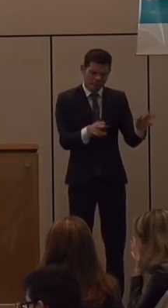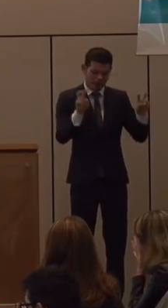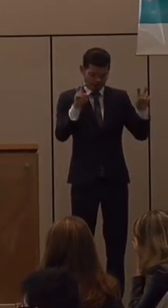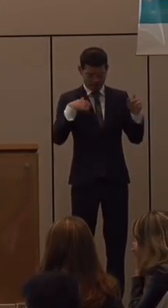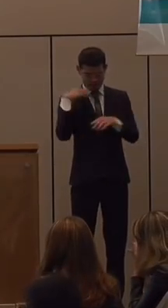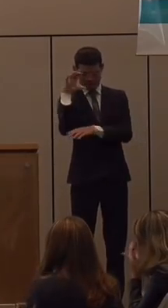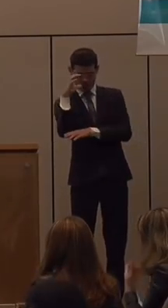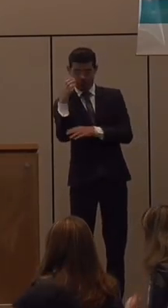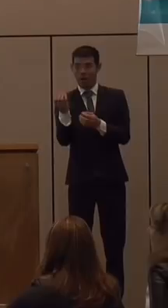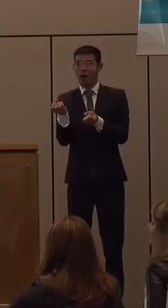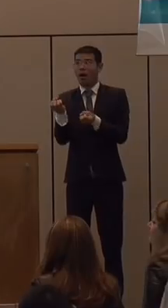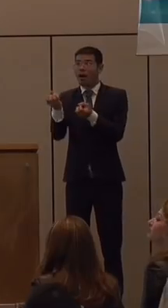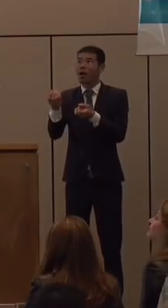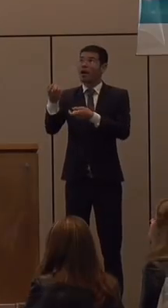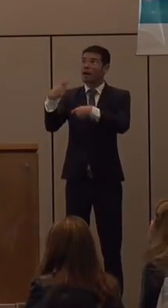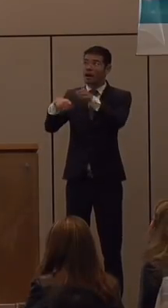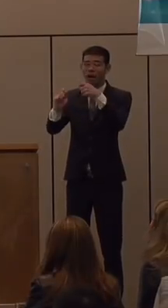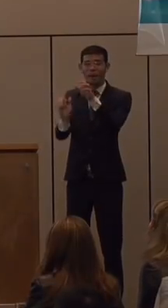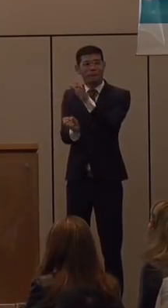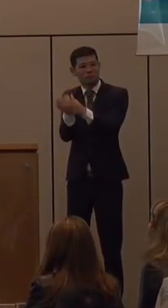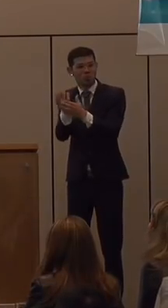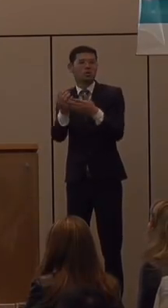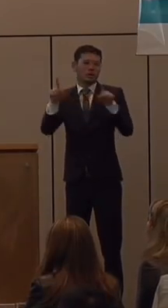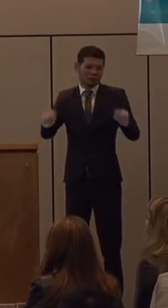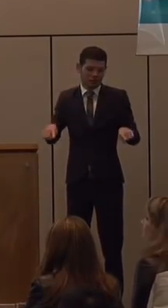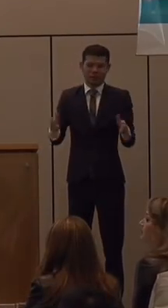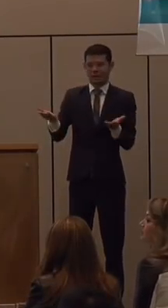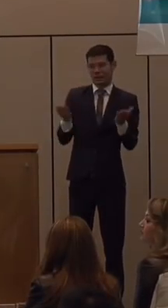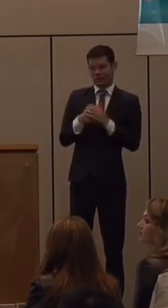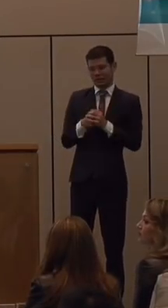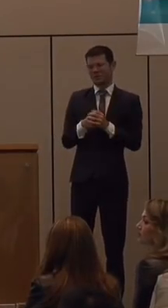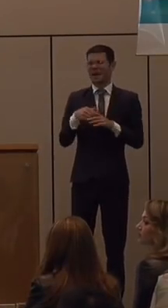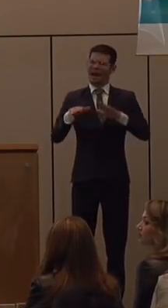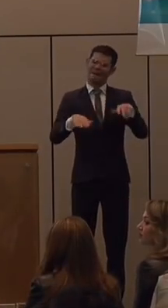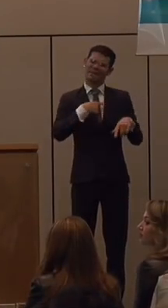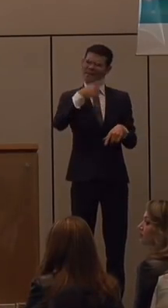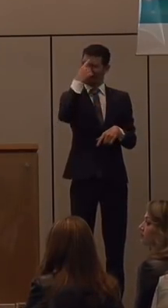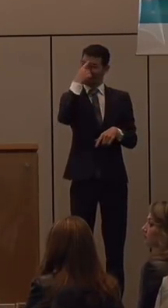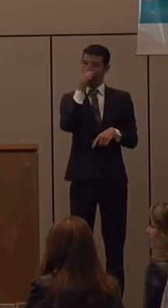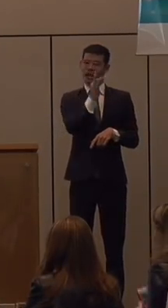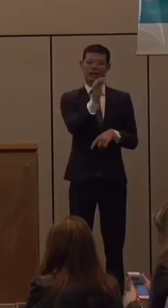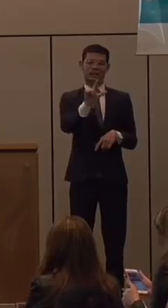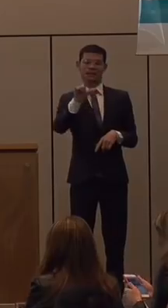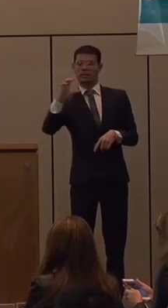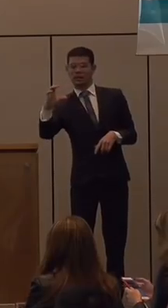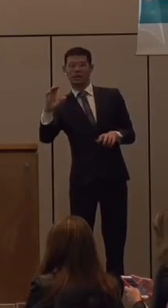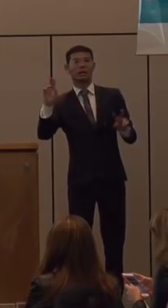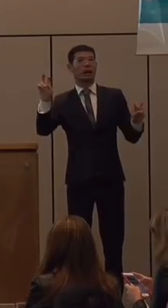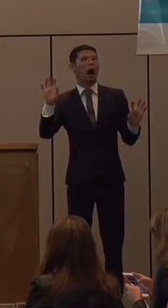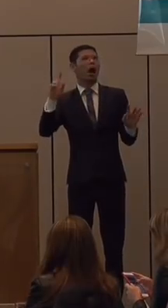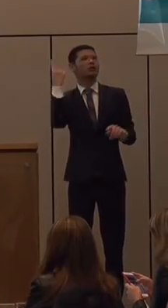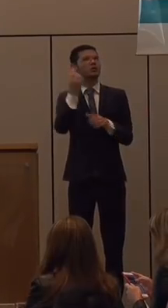vallejo servicios y desde el tema de las regulaciones y las negociaciones uno a veces piensa que los tlc son solamente para bienes pero